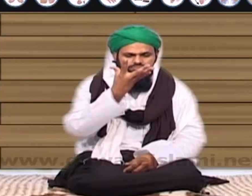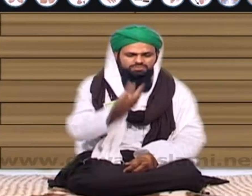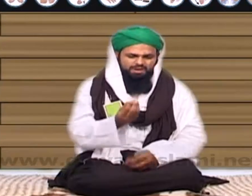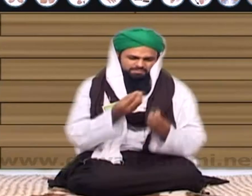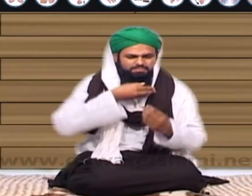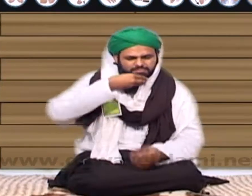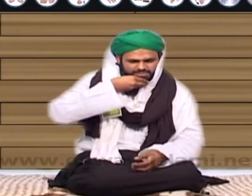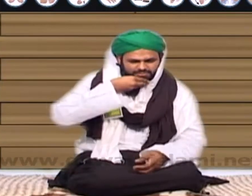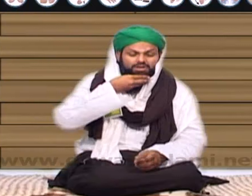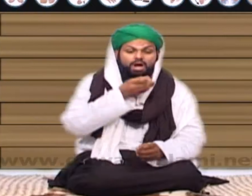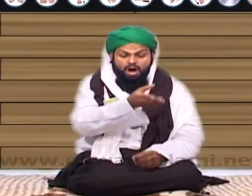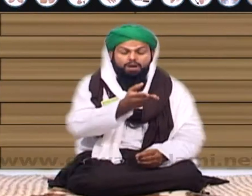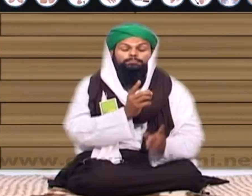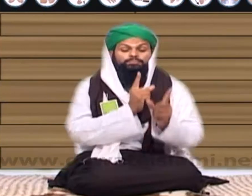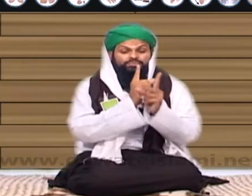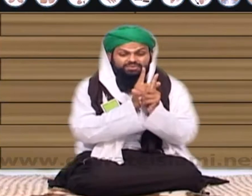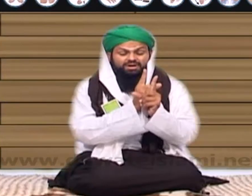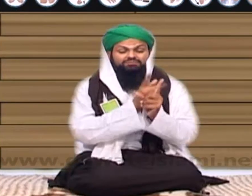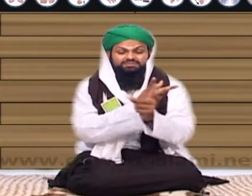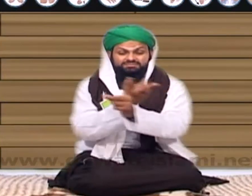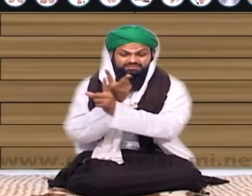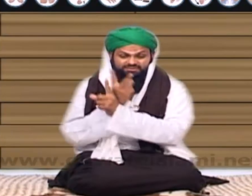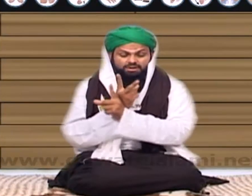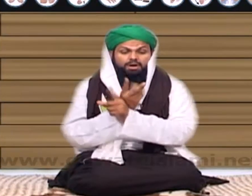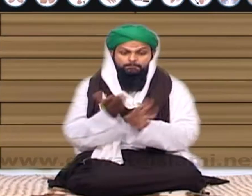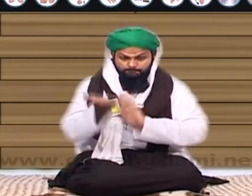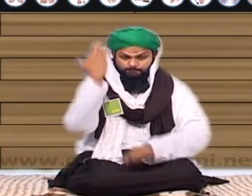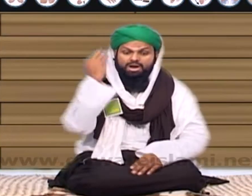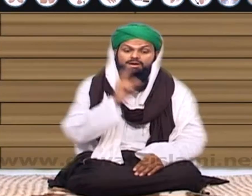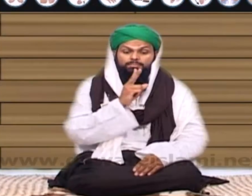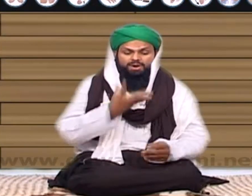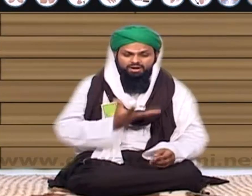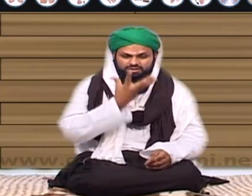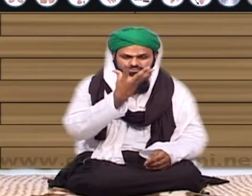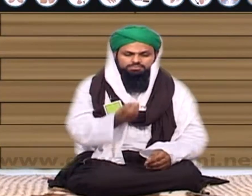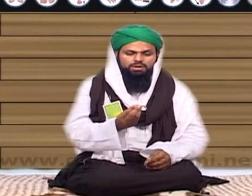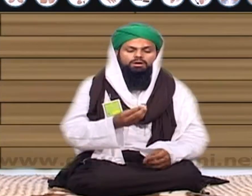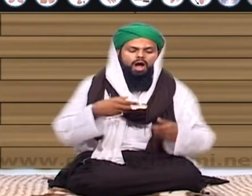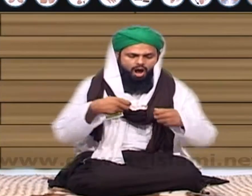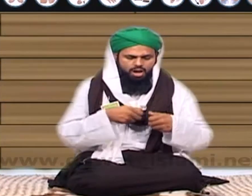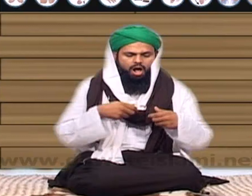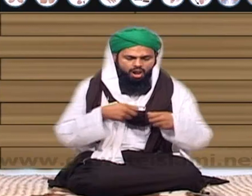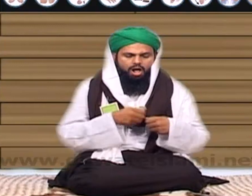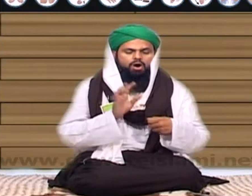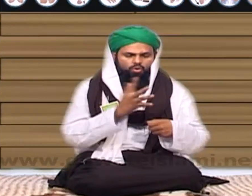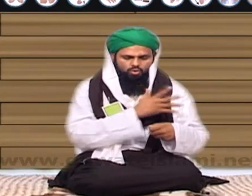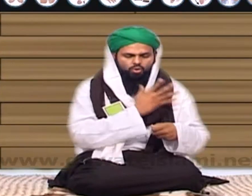آپ مہربانی کر کے دعوت دیا ہے. میں نے آپ کو بارہا یہ مشورہ دیا کہ جہاں دوسرے اپنے اوراد رکھتے